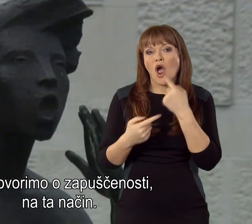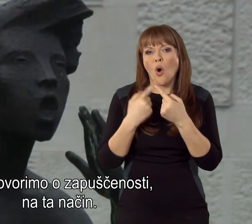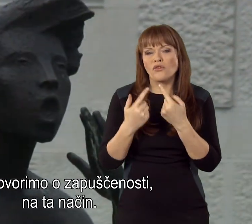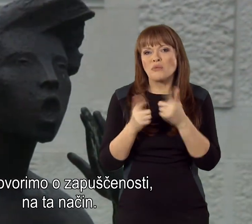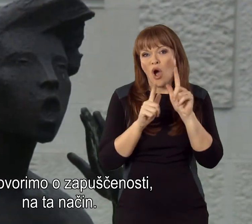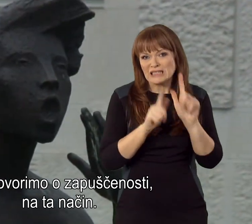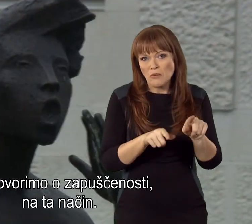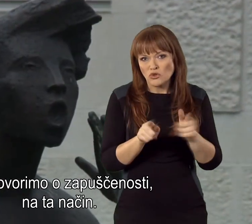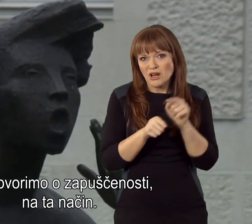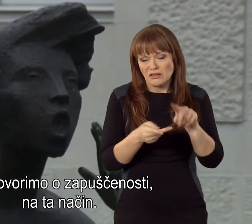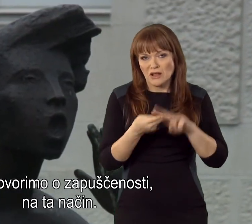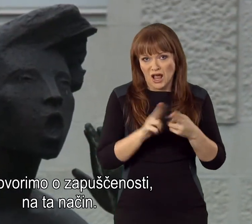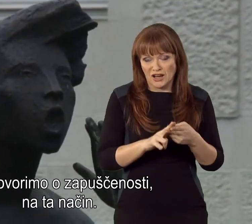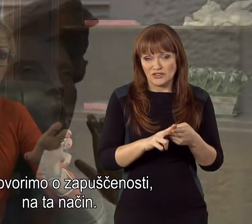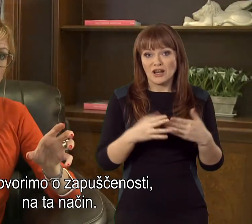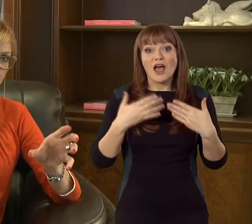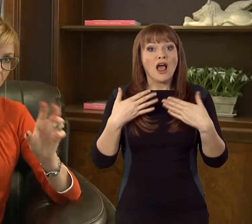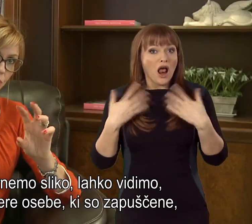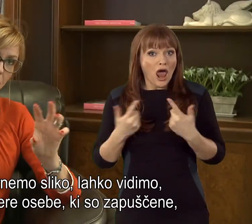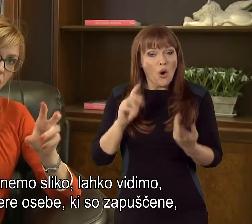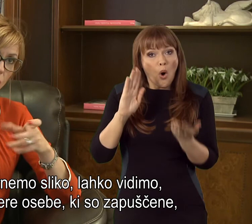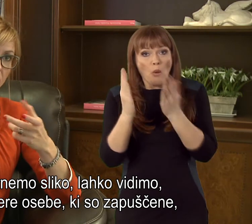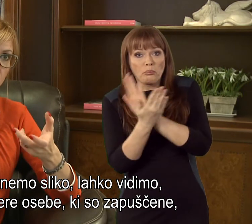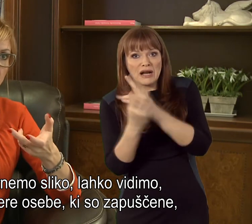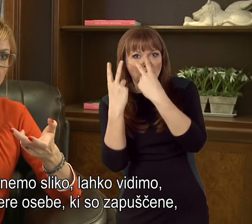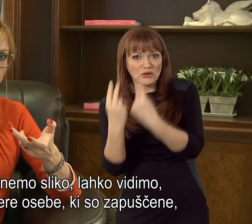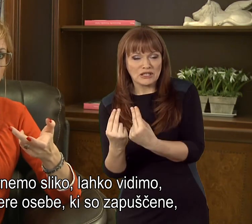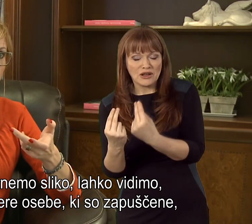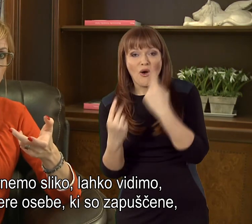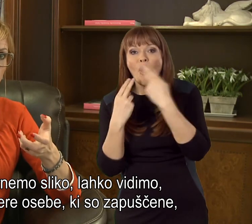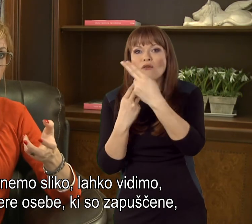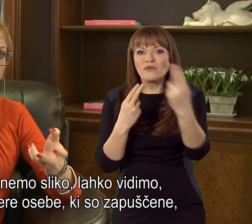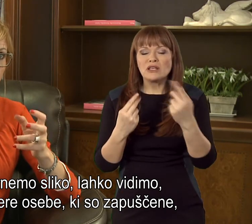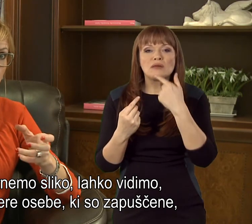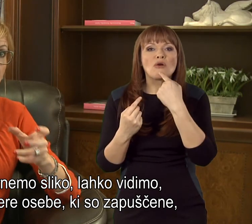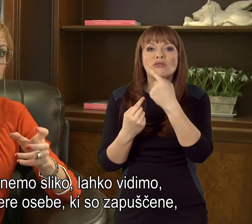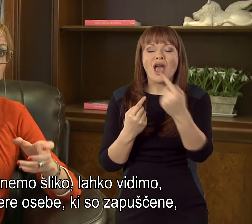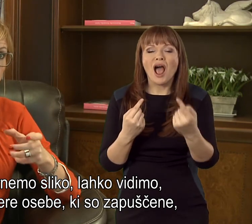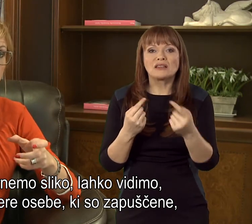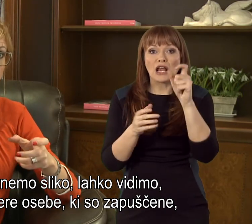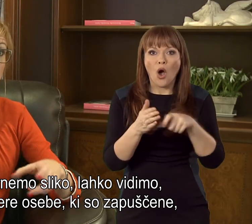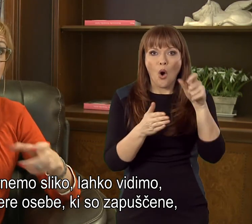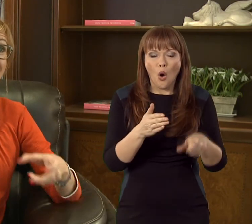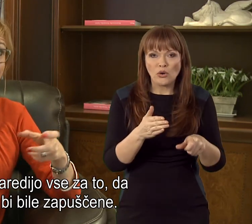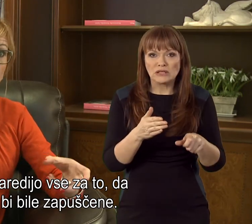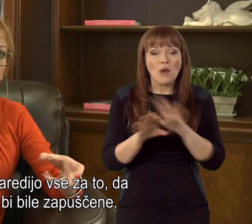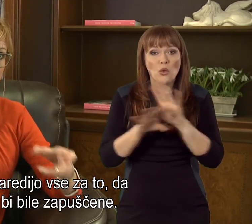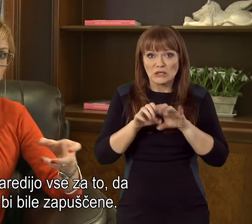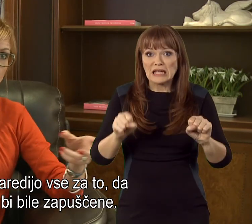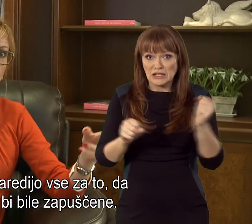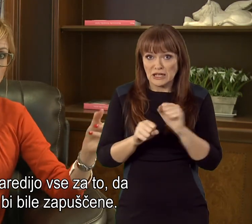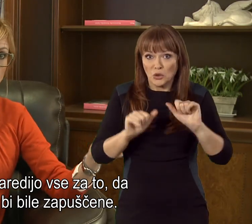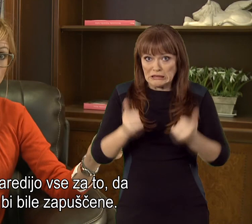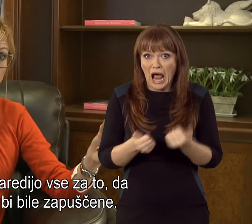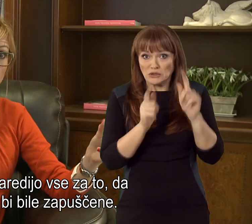govorimo zdaj, da je zapuščenost na ta način, ne? Ker zdaj zopet lahko obrnemo sliko in vidimo, da nekatere osebe, ki so zapuščene, vse naredijo za